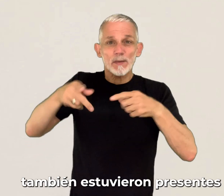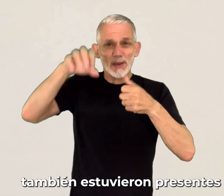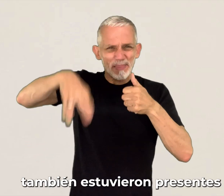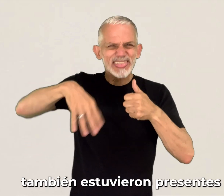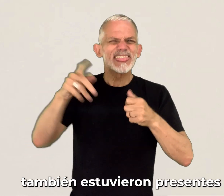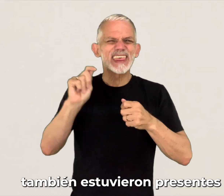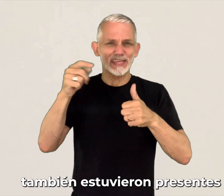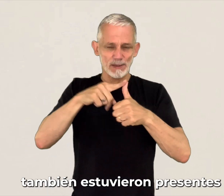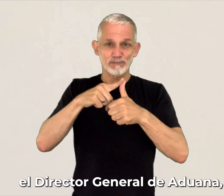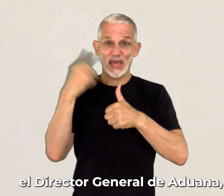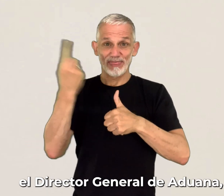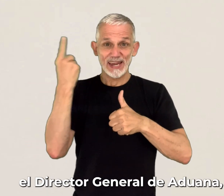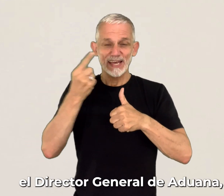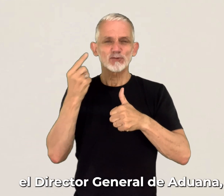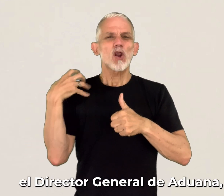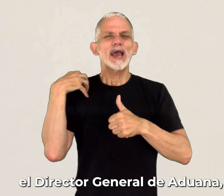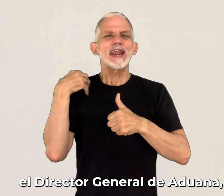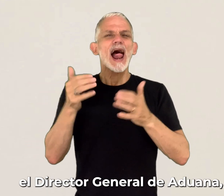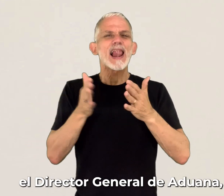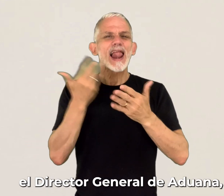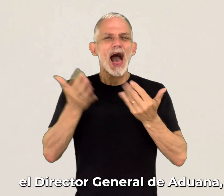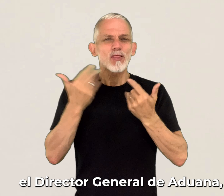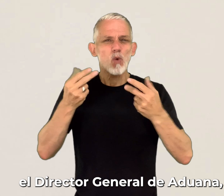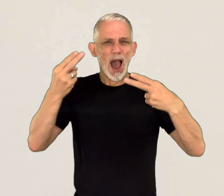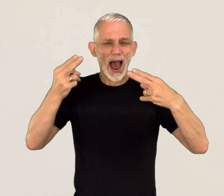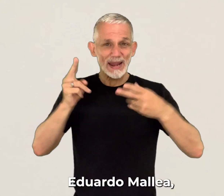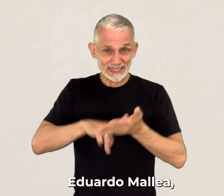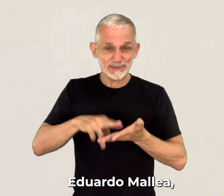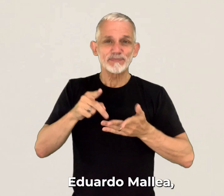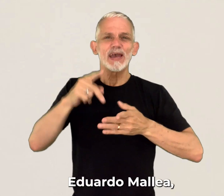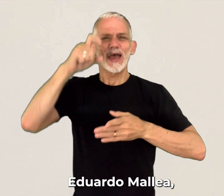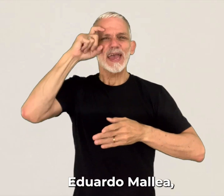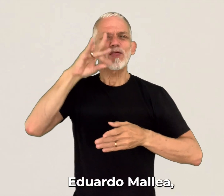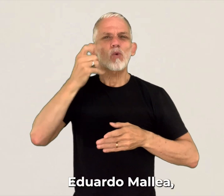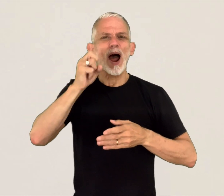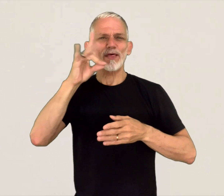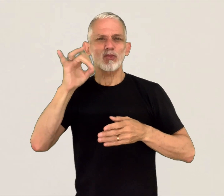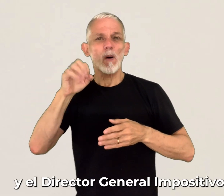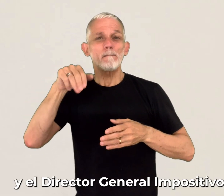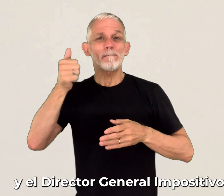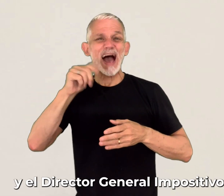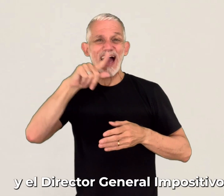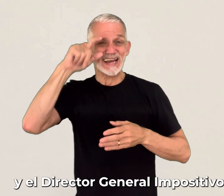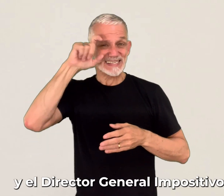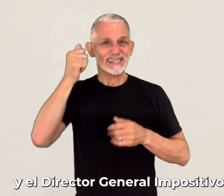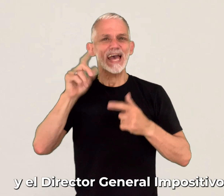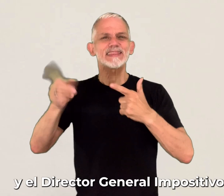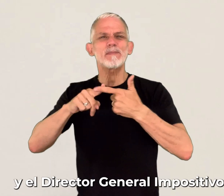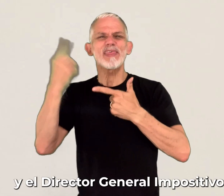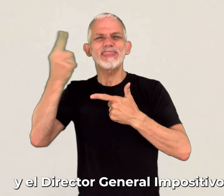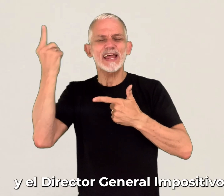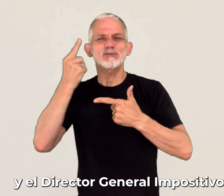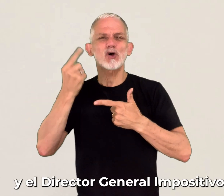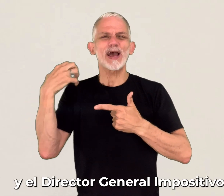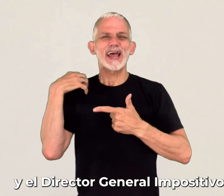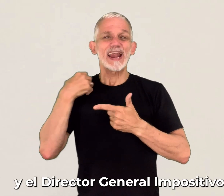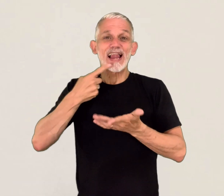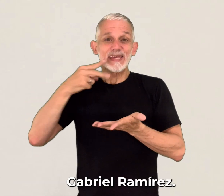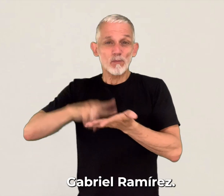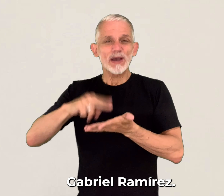también estuvieron presentes el director general de aduana Eduardo mallea y el director general